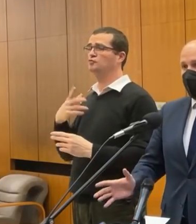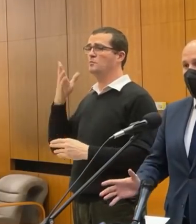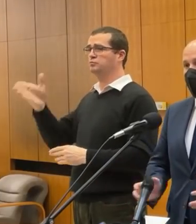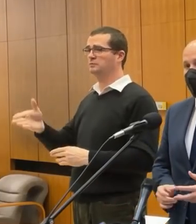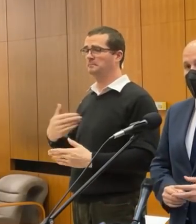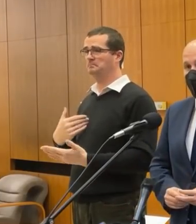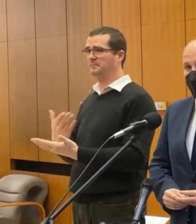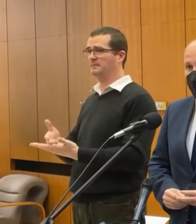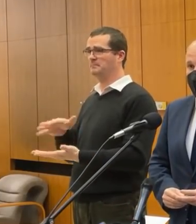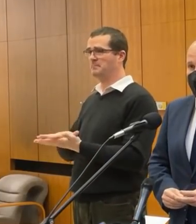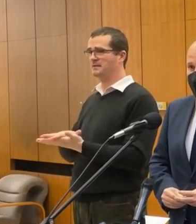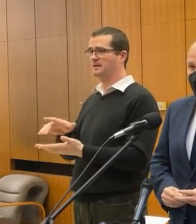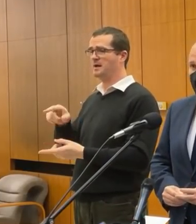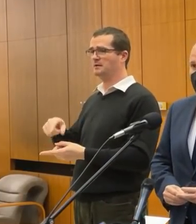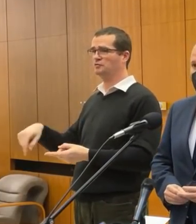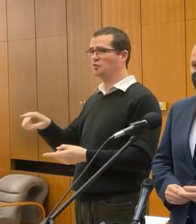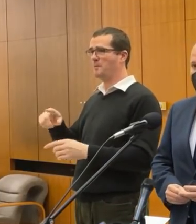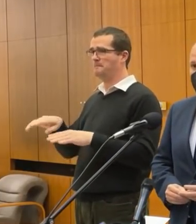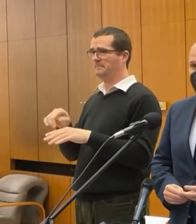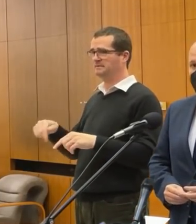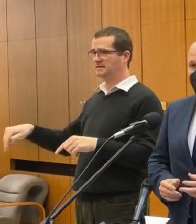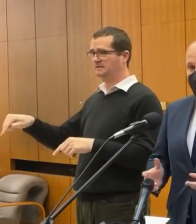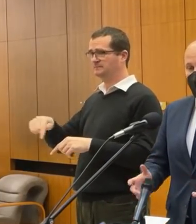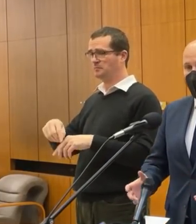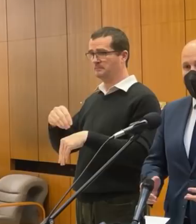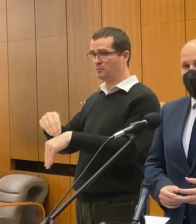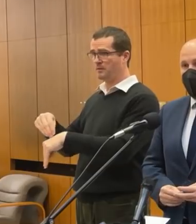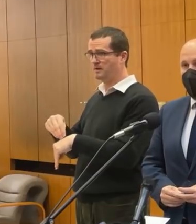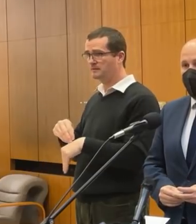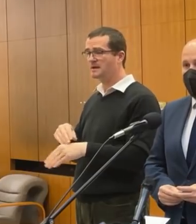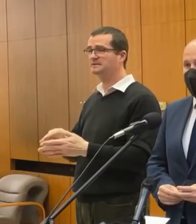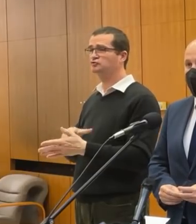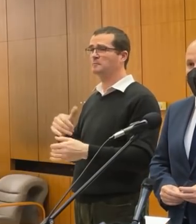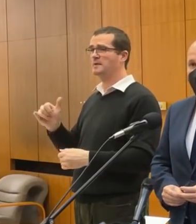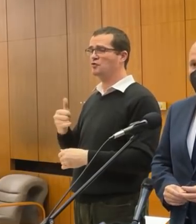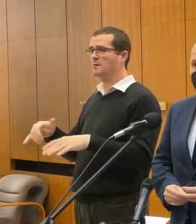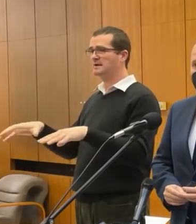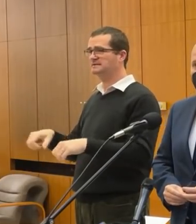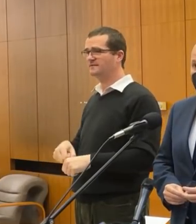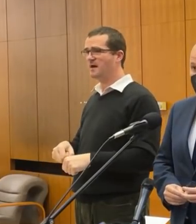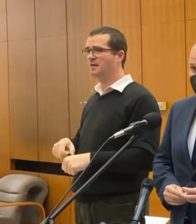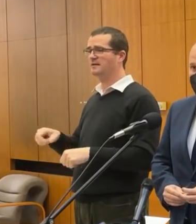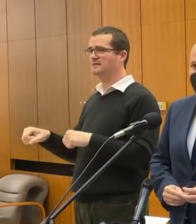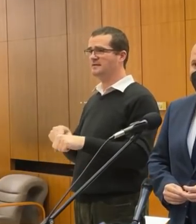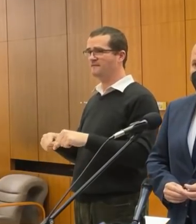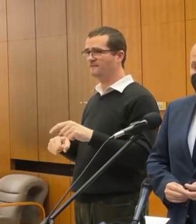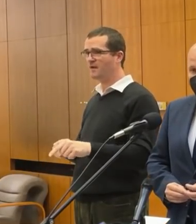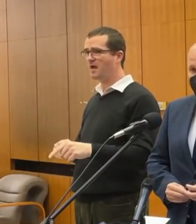čaká, čiže predkladáme materiál do medzirezortného pripomienkového konania, očakávame začiatkom januára schvaľovanie na